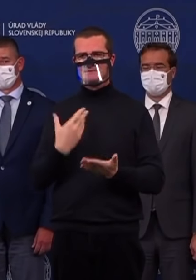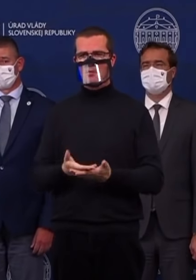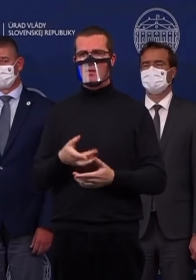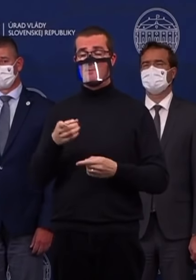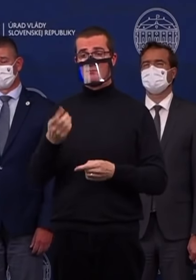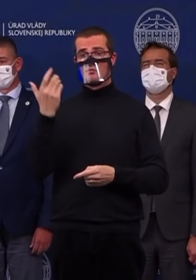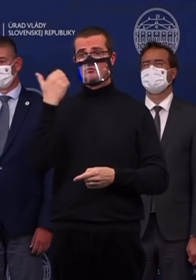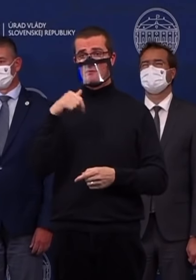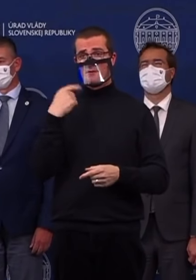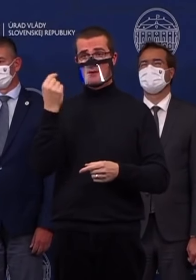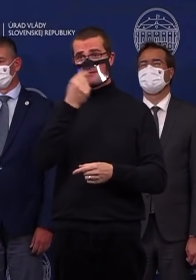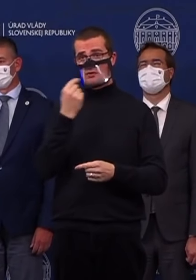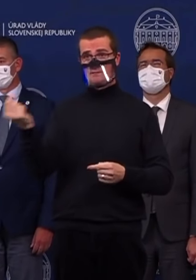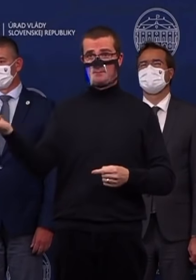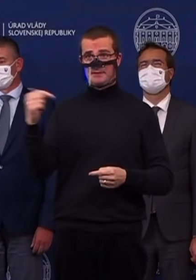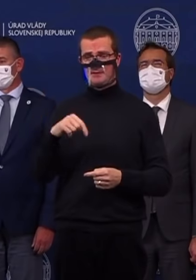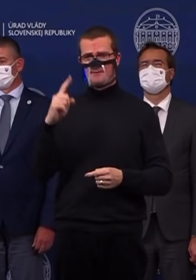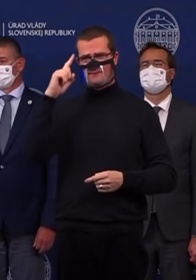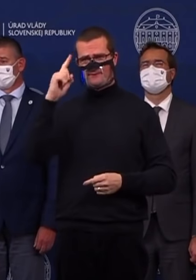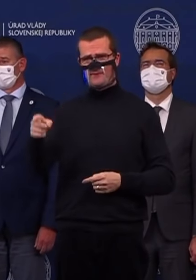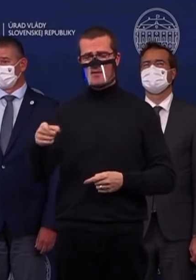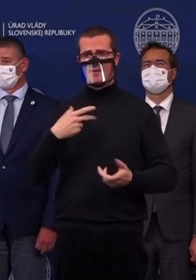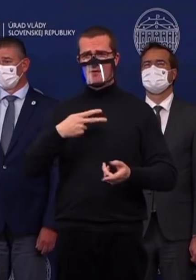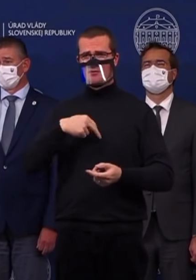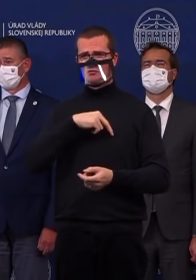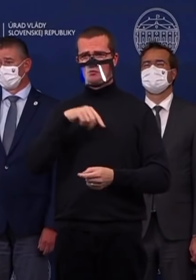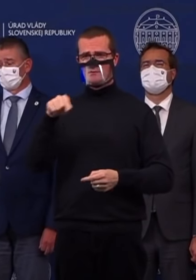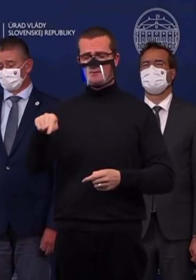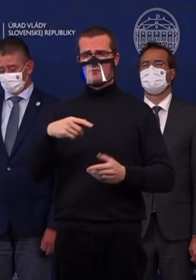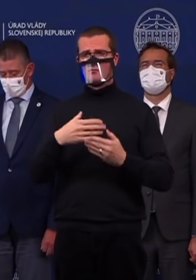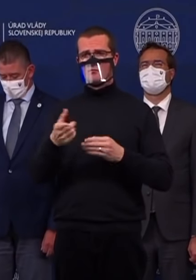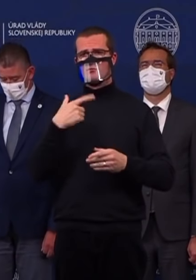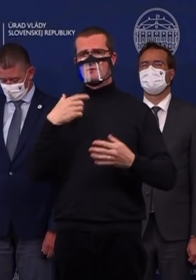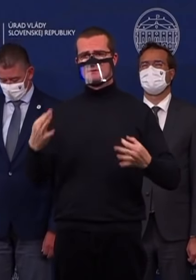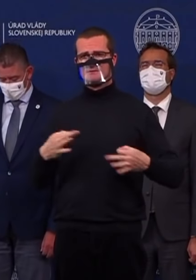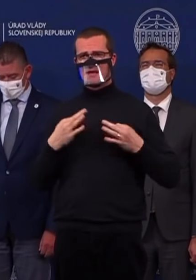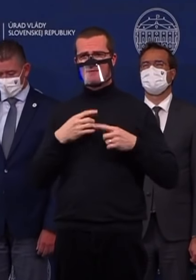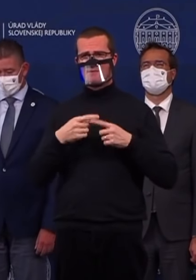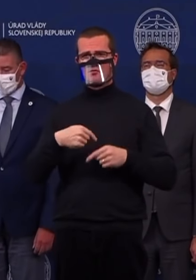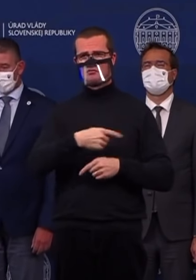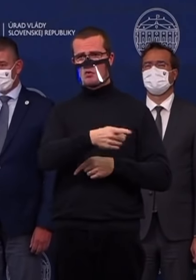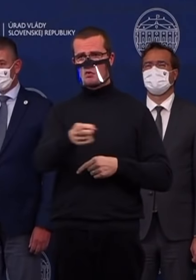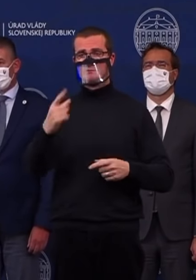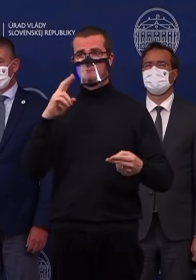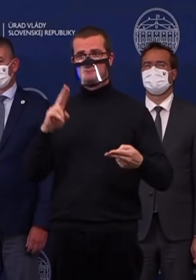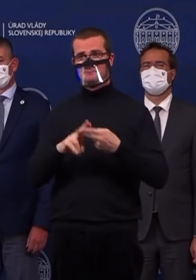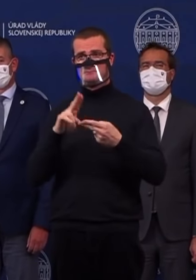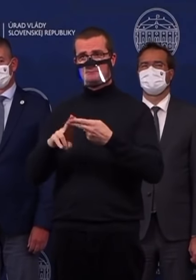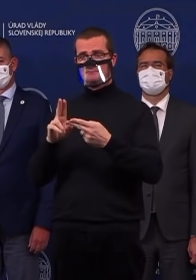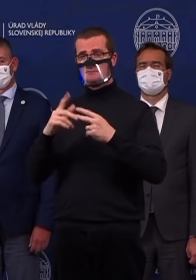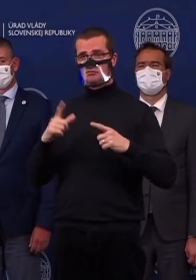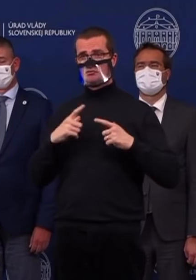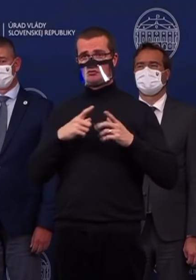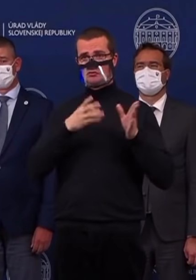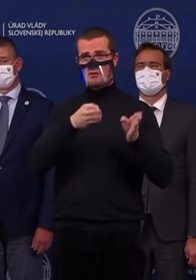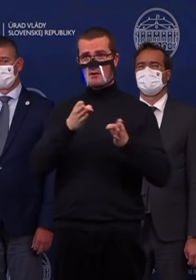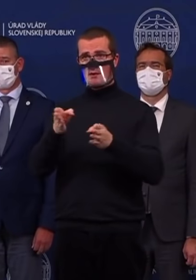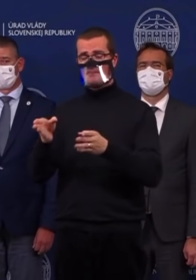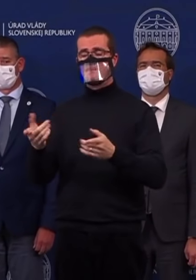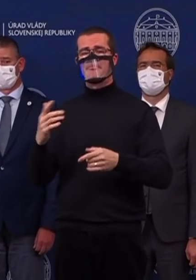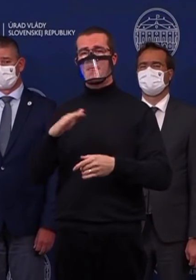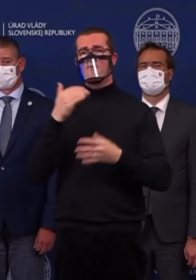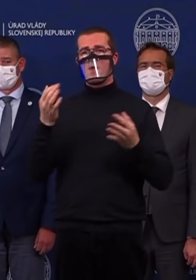človek, ktorý na to testovanie príde, tak si uvedomuje tú zodpovednosť potom voči zdraviu ostatných ľudí, s ktorými sa stretá, s ktorými žije. A